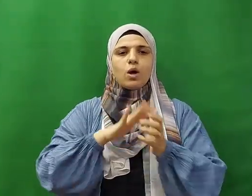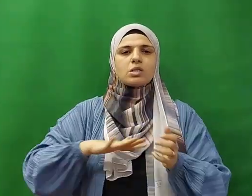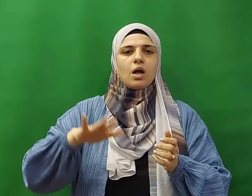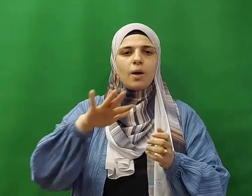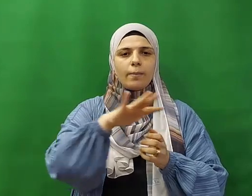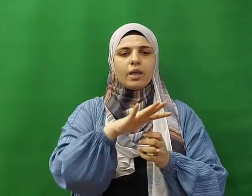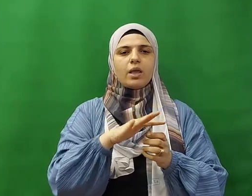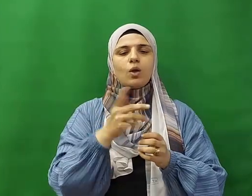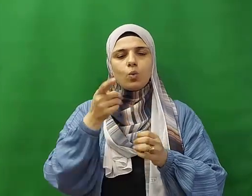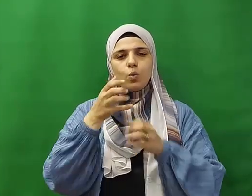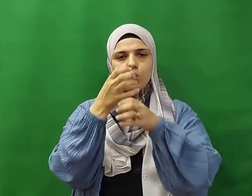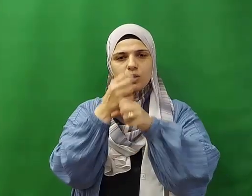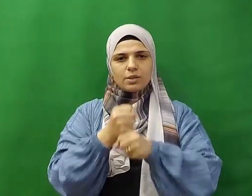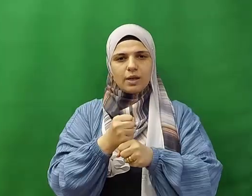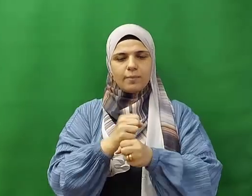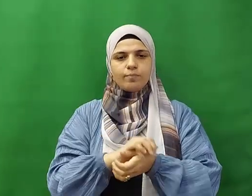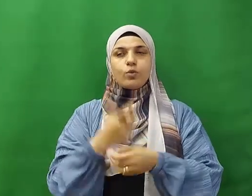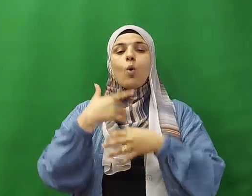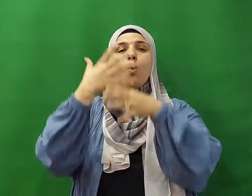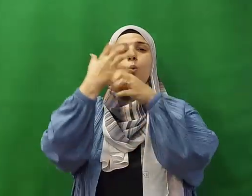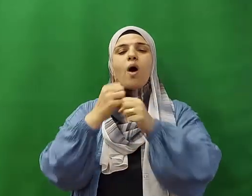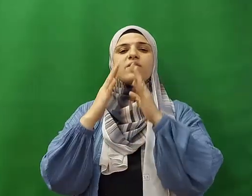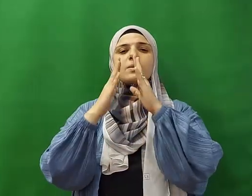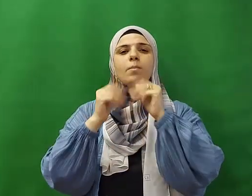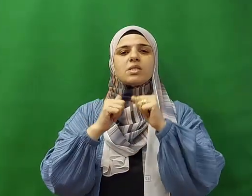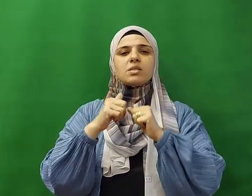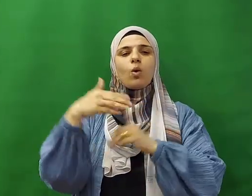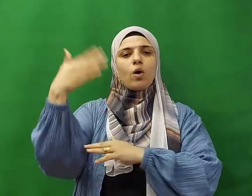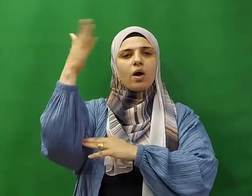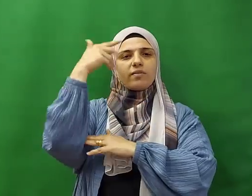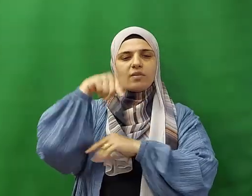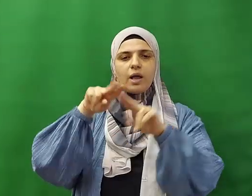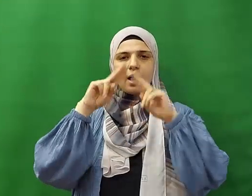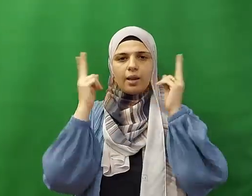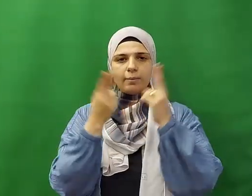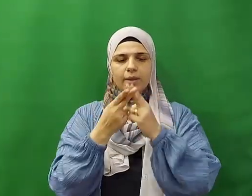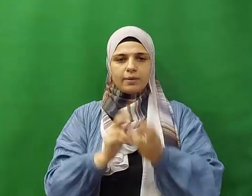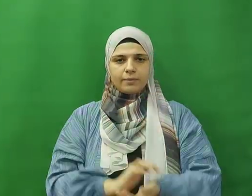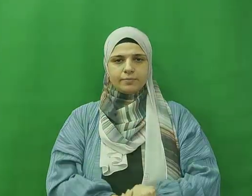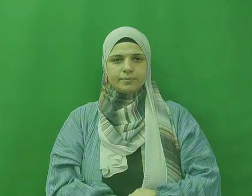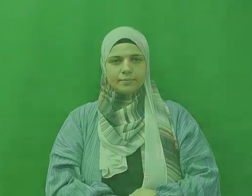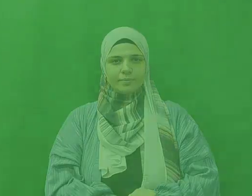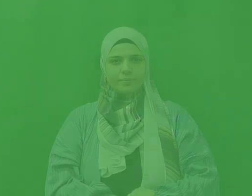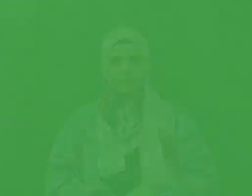محمد وعلى آله وصحبه وسلم، واحفظ مصرنا وارفع رايتها في العالمين.